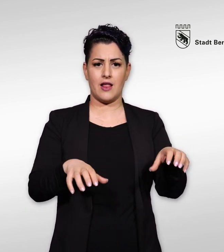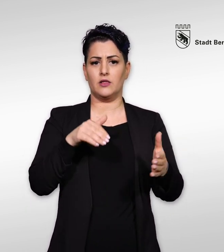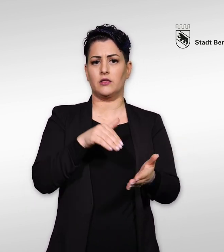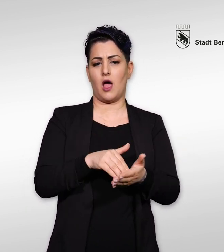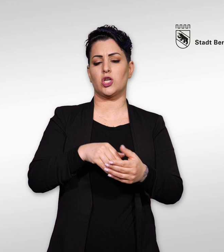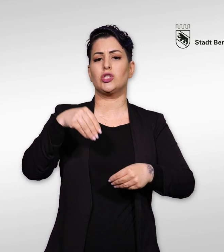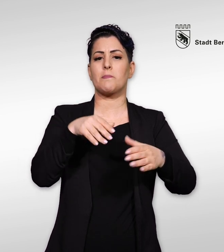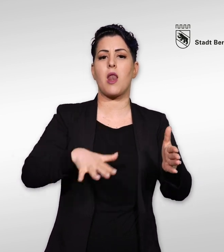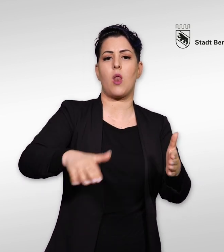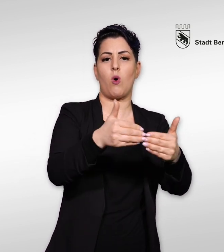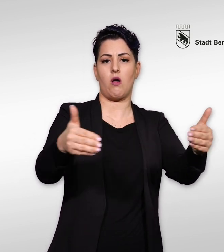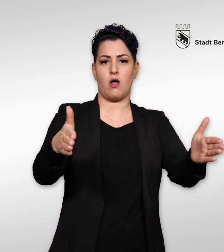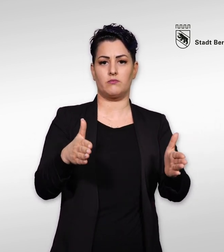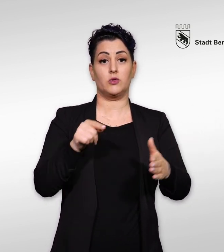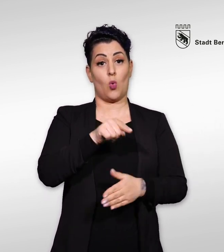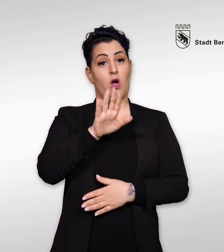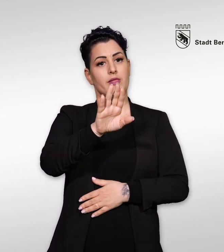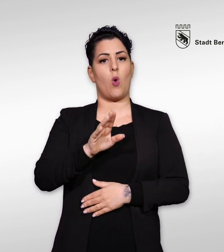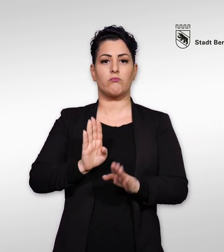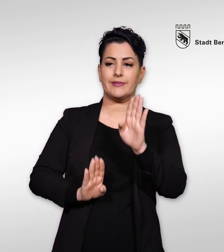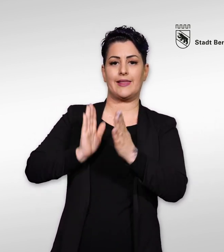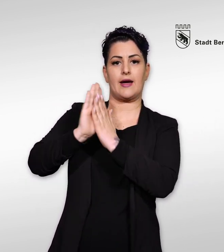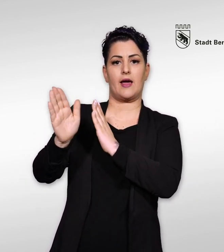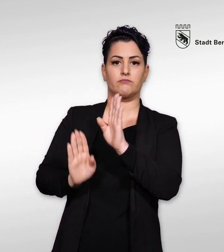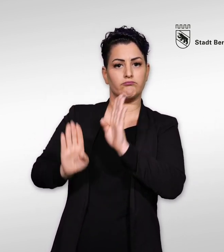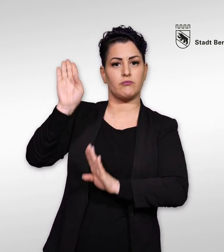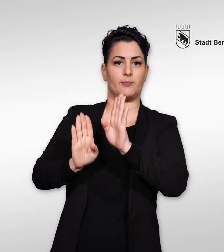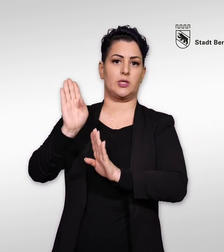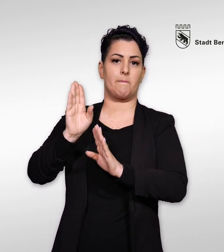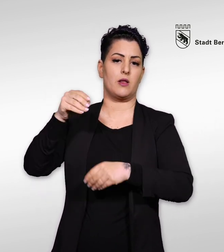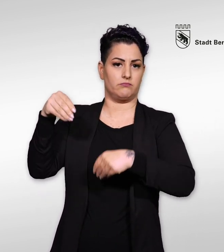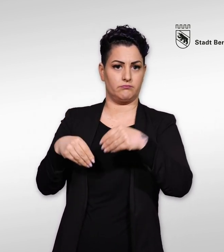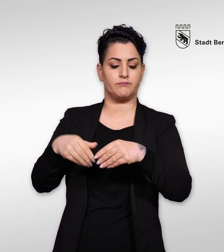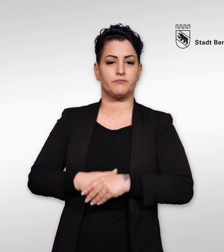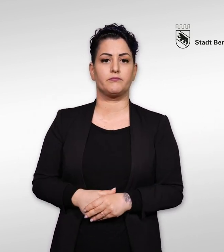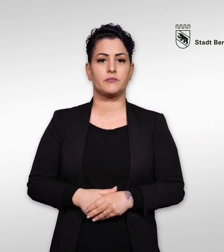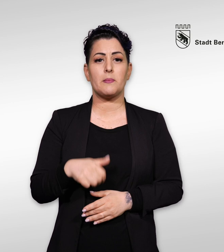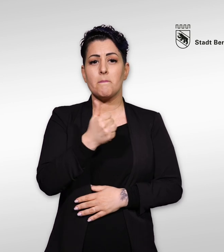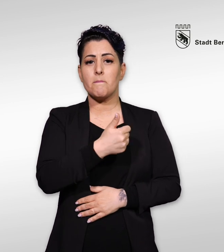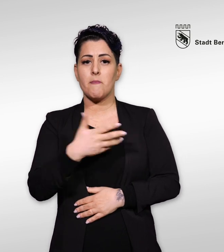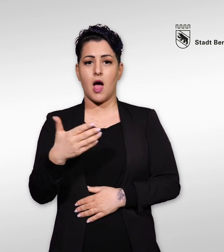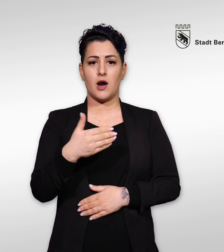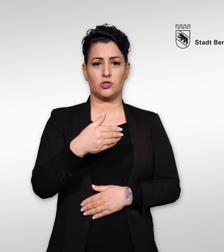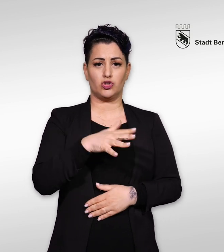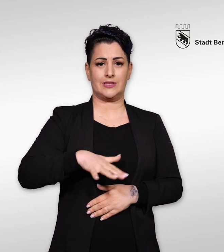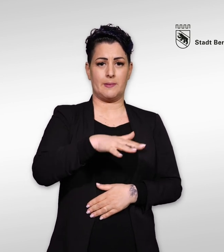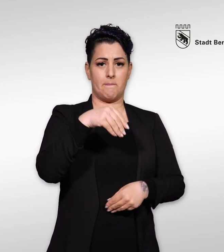Stadtteilen ein sogenanntes Stimmlokal, wo Sie Ihre Stimme direkt abgeben können. Manche Stimmlokale sind rollstuhlgängig.